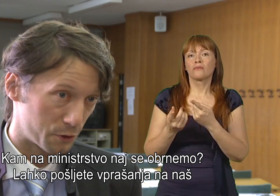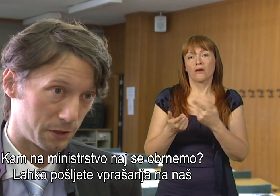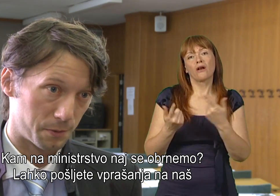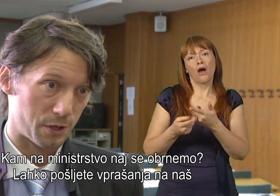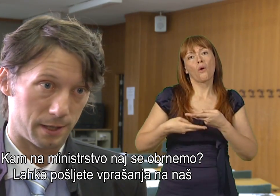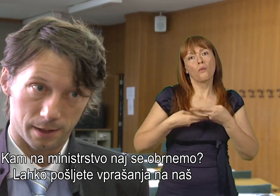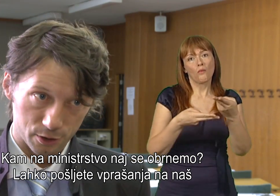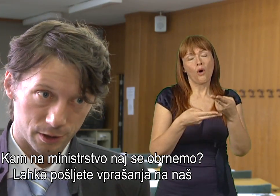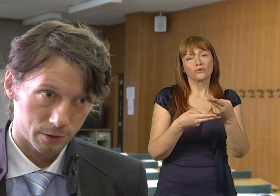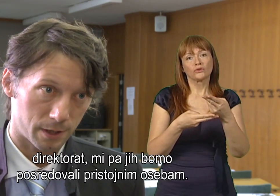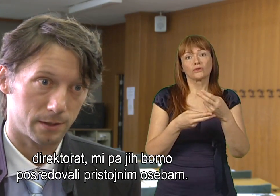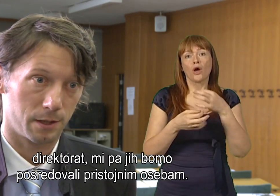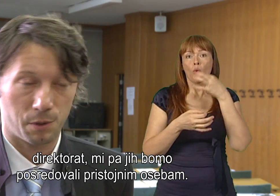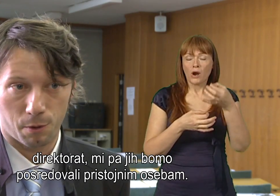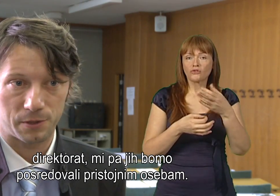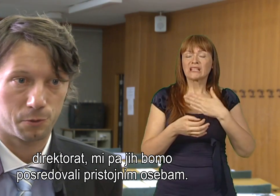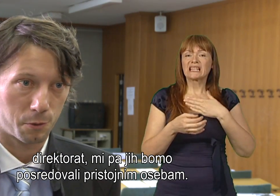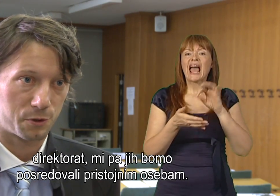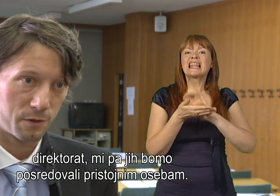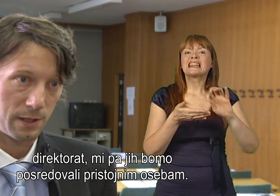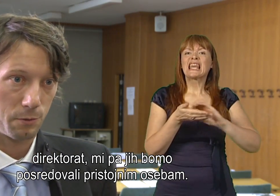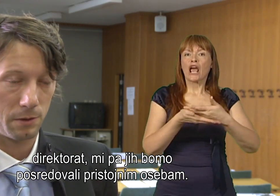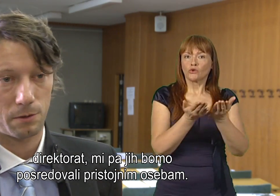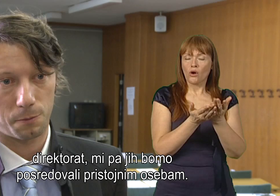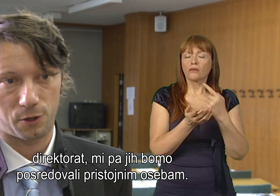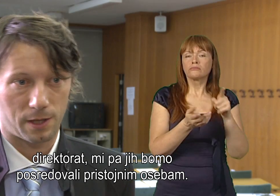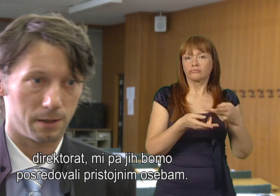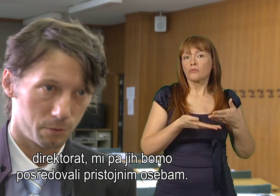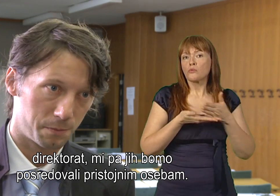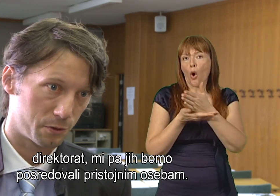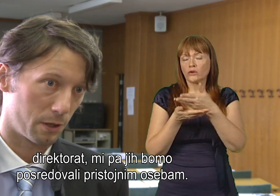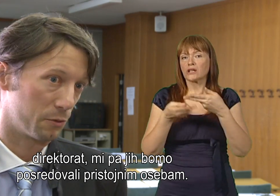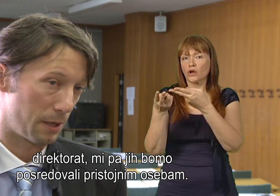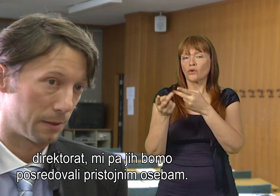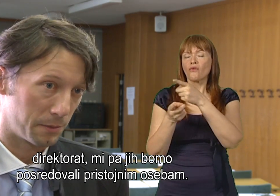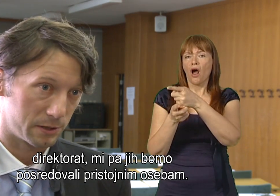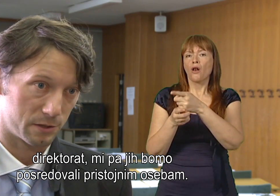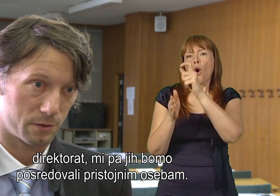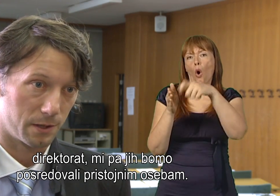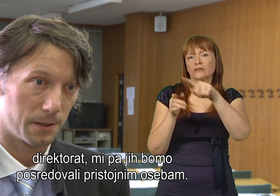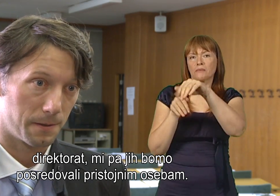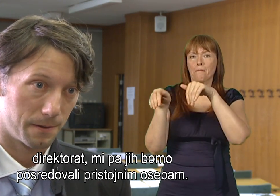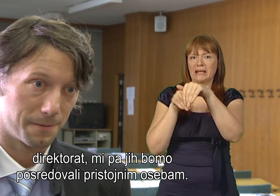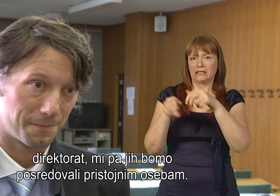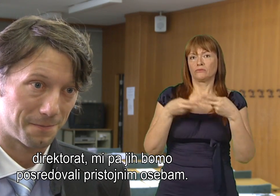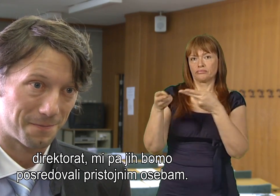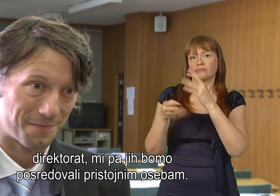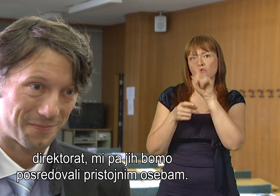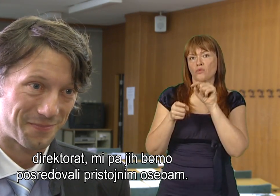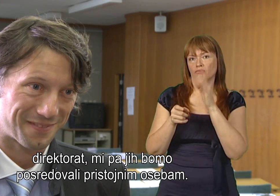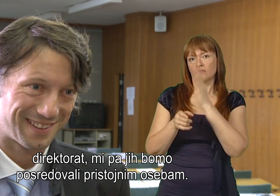Lahko pošljete vprašanje na naš direktorat, ne, mi bomo pa sigurno posredovali tudi tole vprašanje tudi pristojnim osebam na ministrstvu.